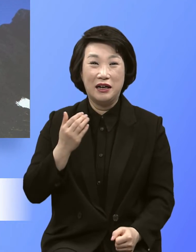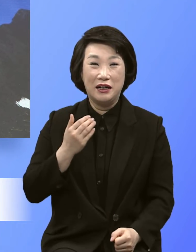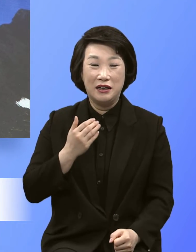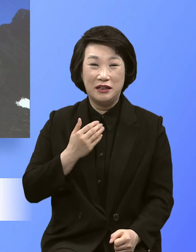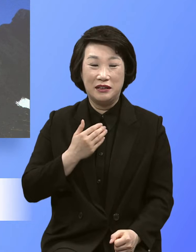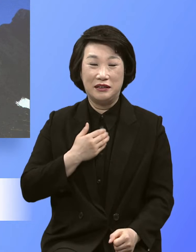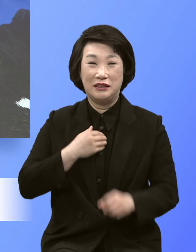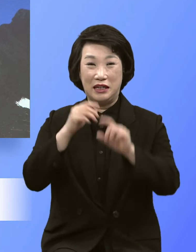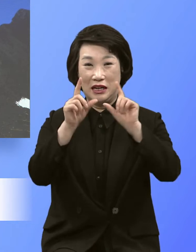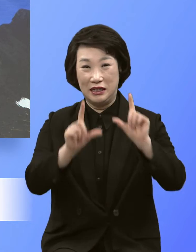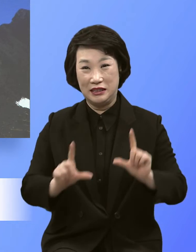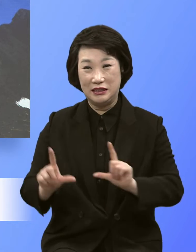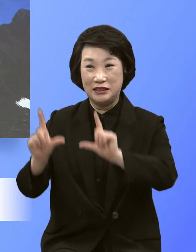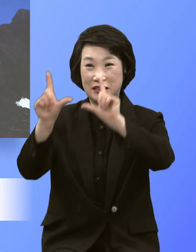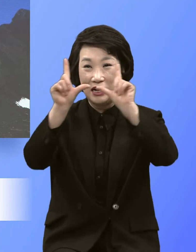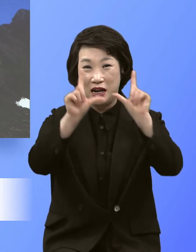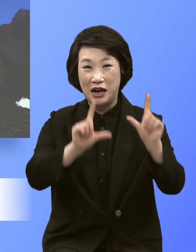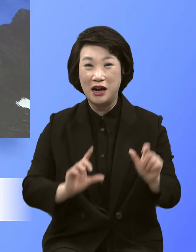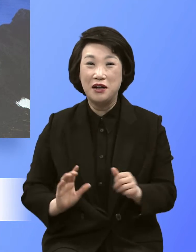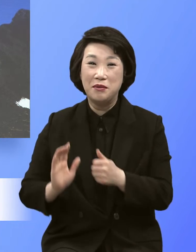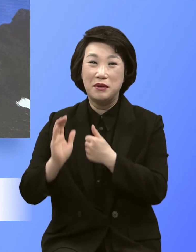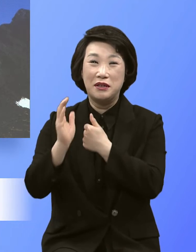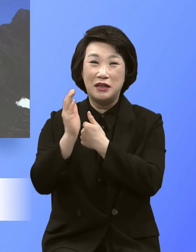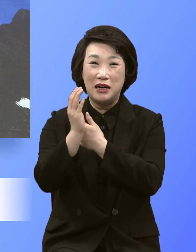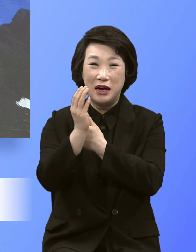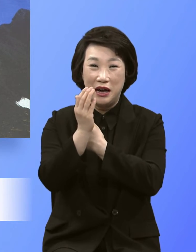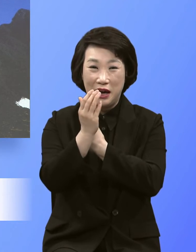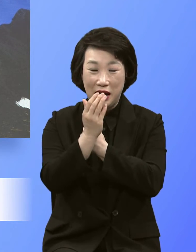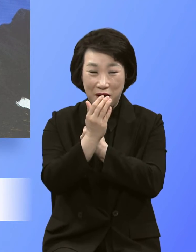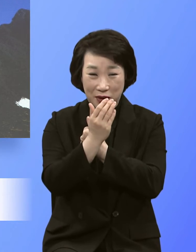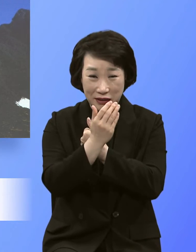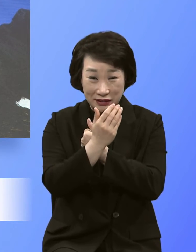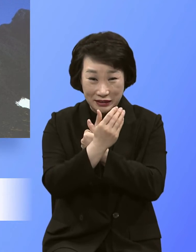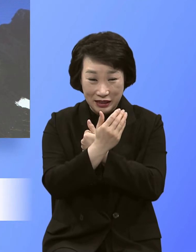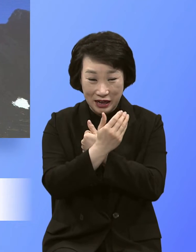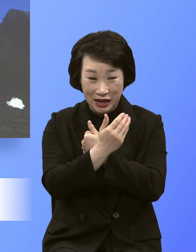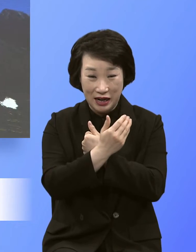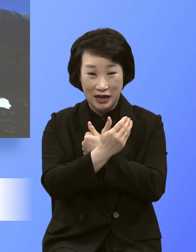은혜, 내 삶을